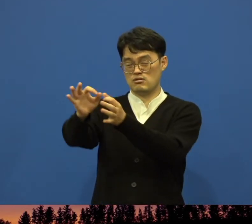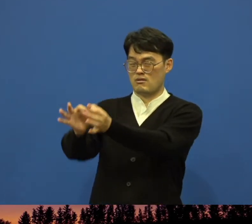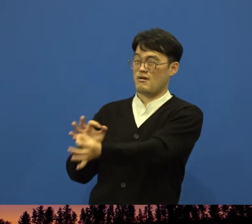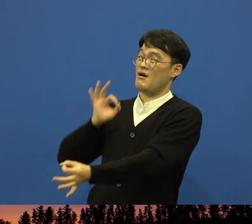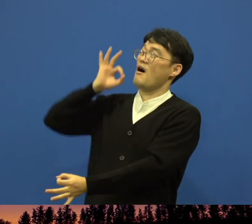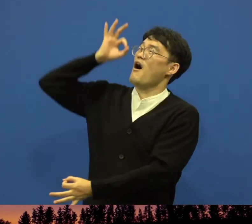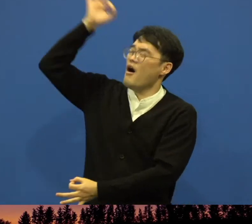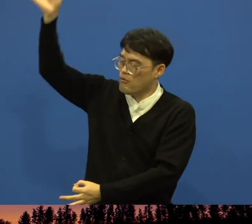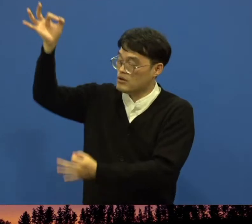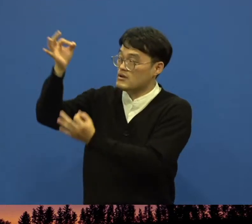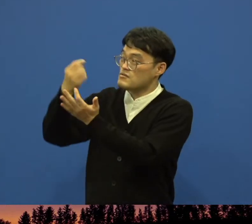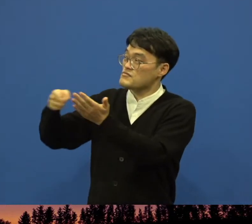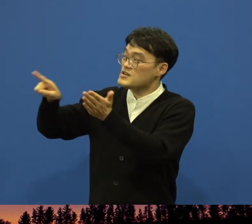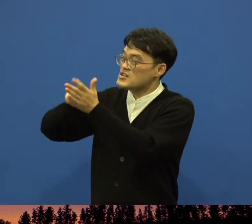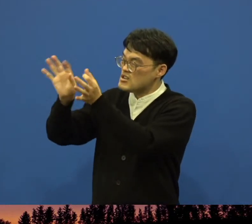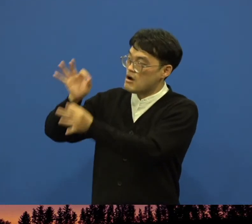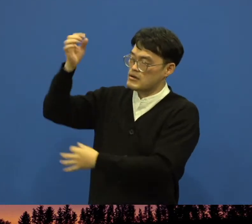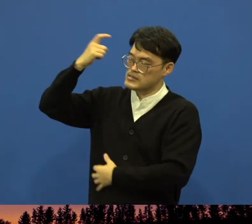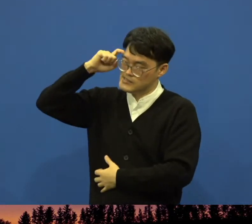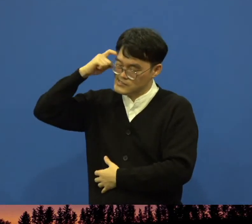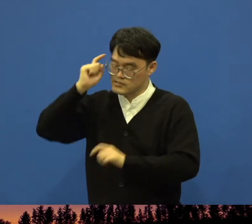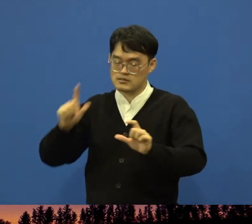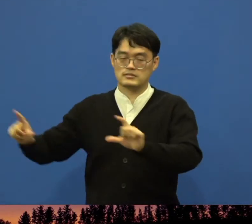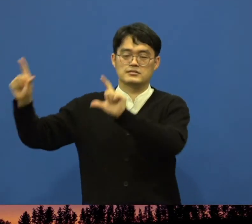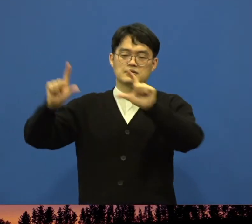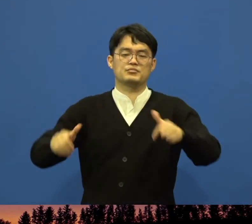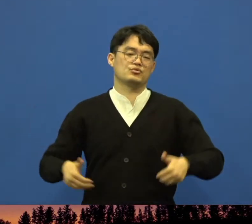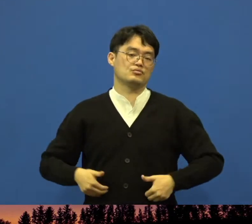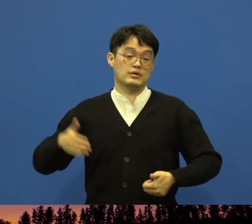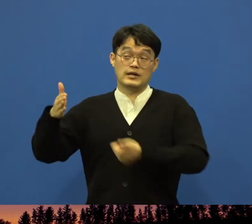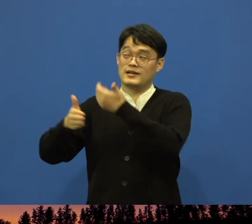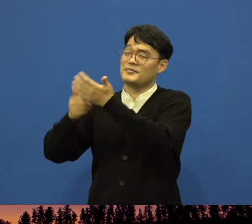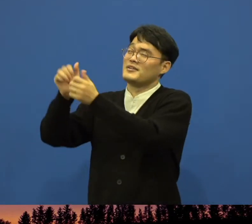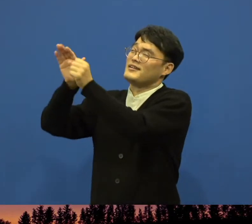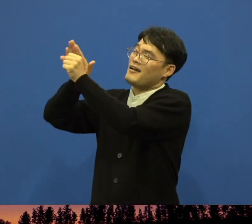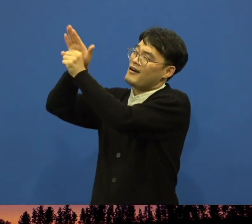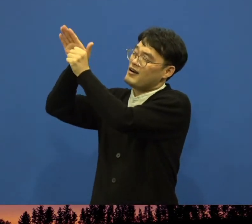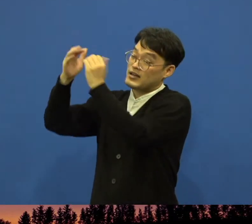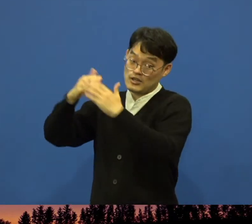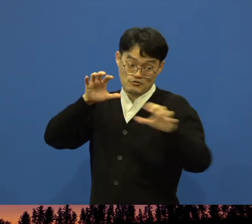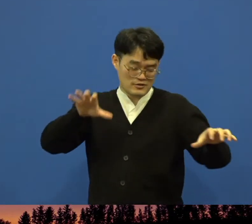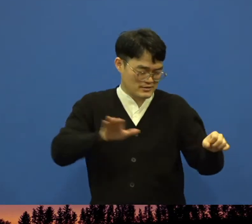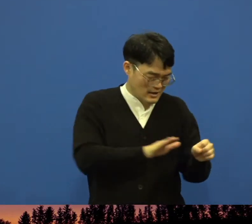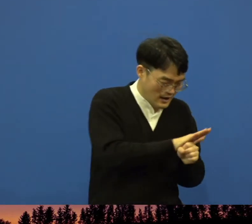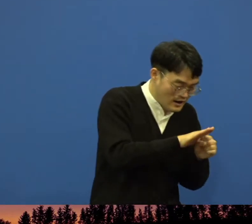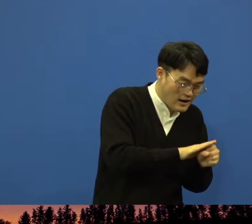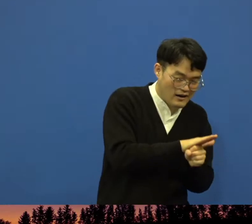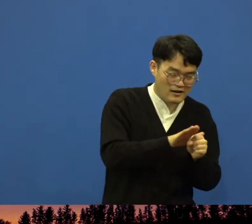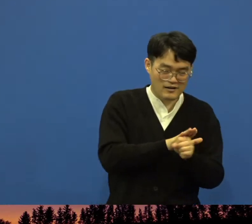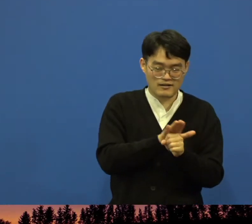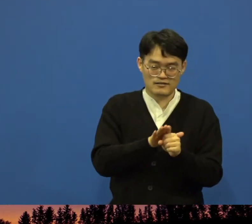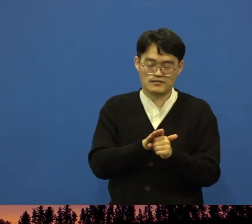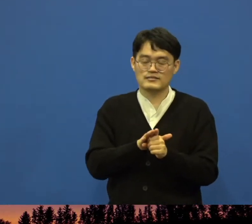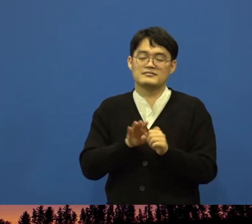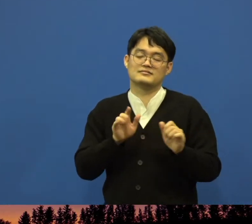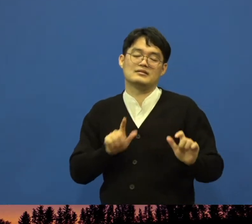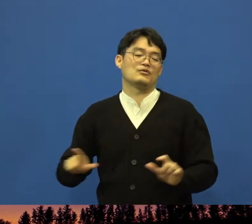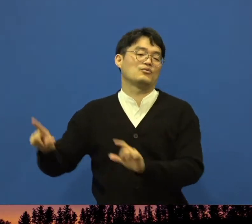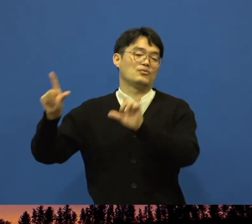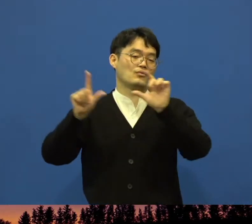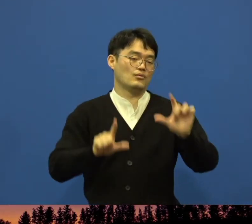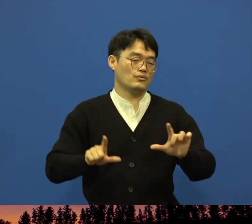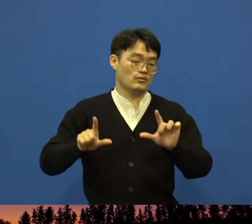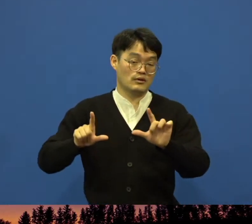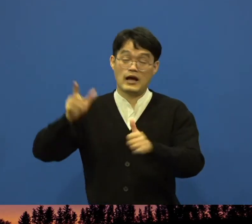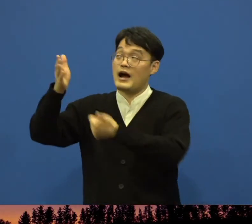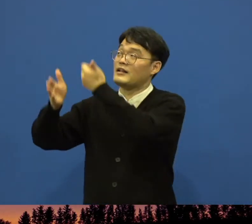영원을 위해 살아야 된다. 영원을 위해. 그래서 하나님을 사랑하고 이웃을 사랑하며 살아가는 것. 우리는 하나님으로